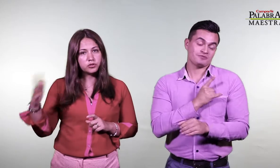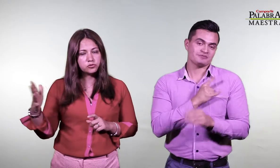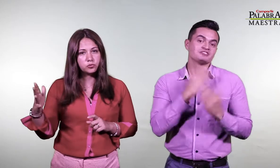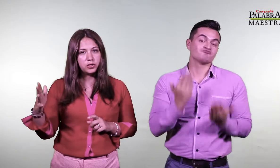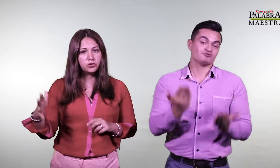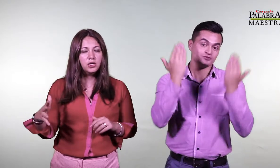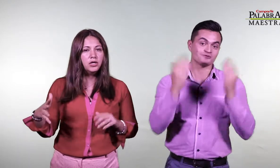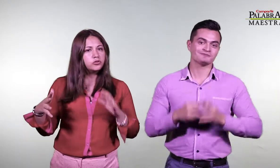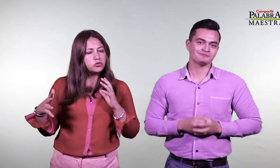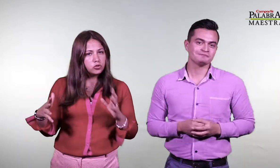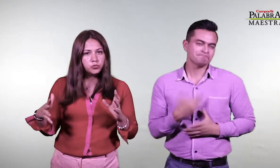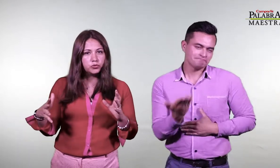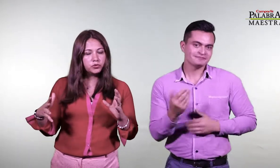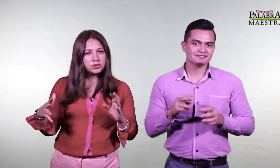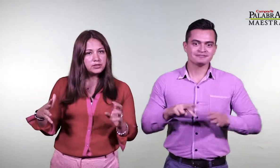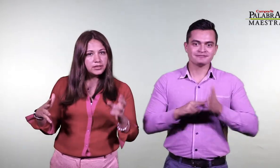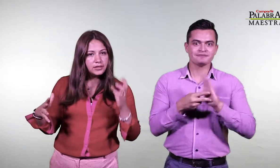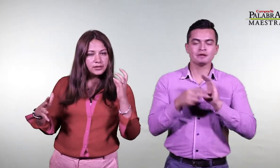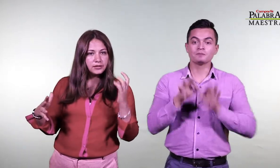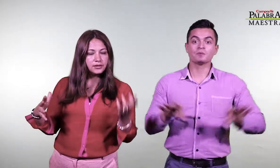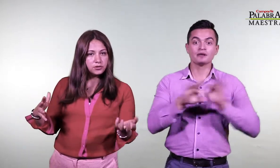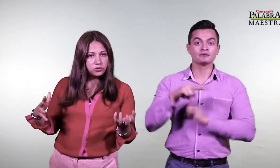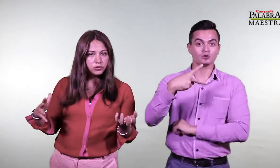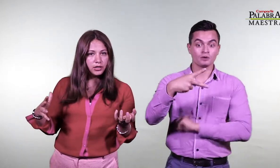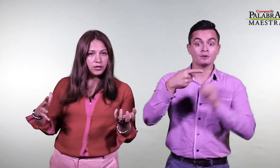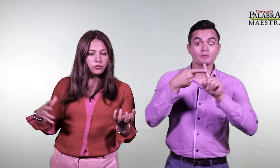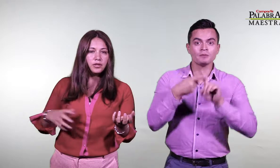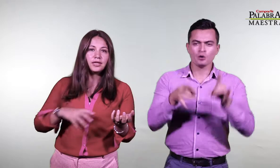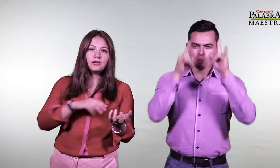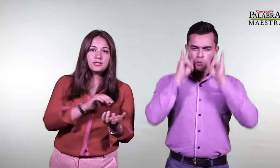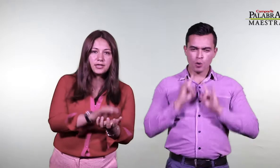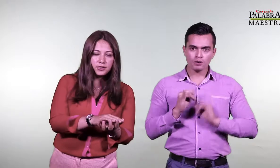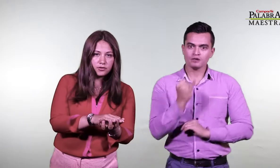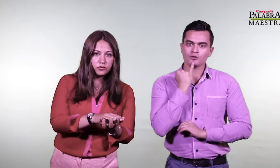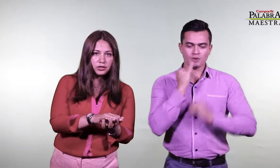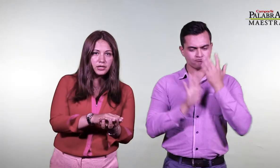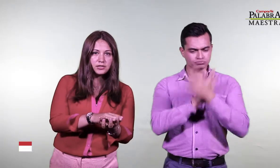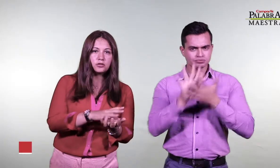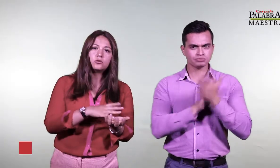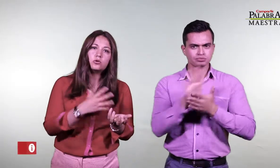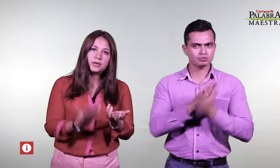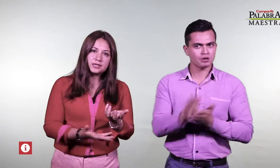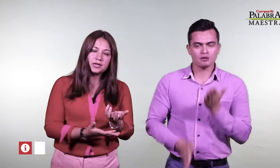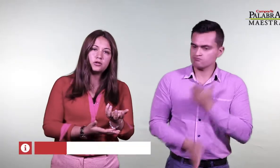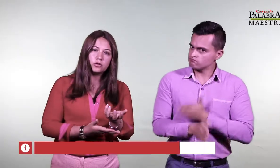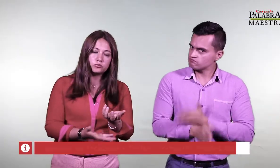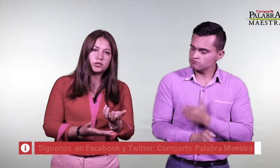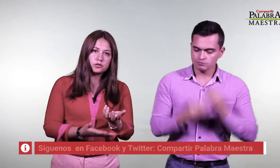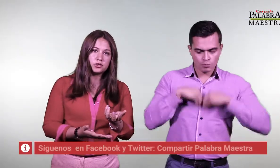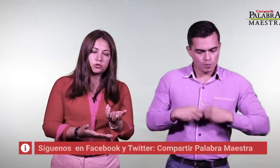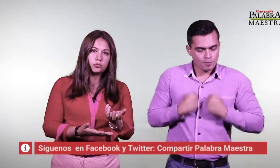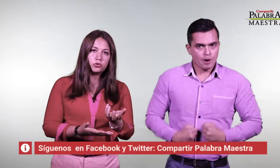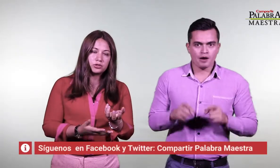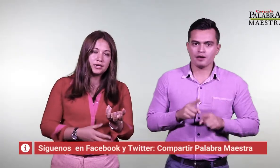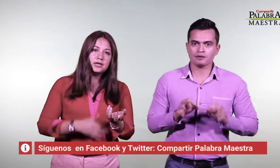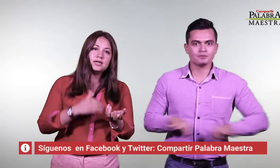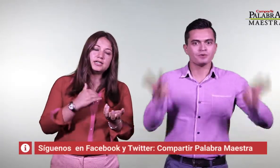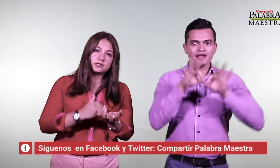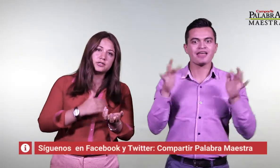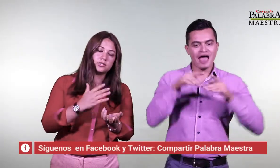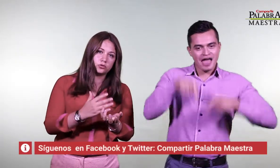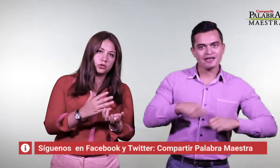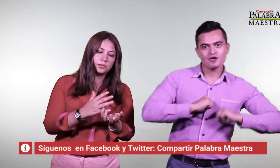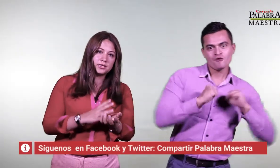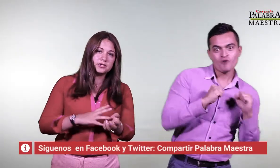a la educación superior. Entonces, dos puntos esenciales: la adquisición de lengua, que debe seguirse fortaleciendo con base en lo que hemos avanzado en Bogotá